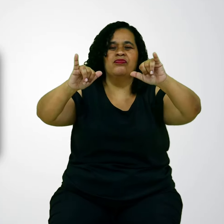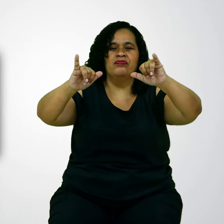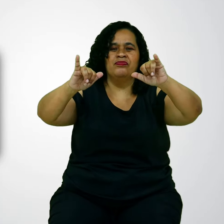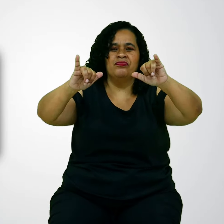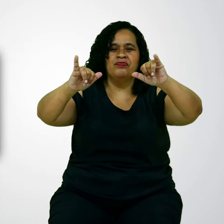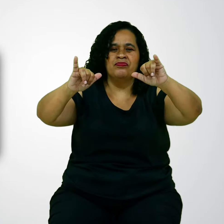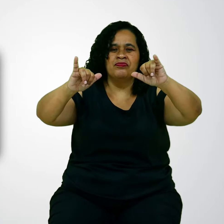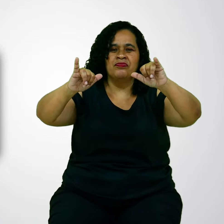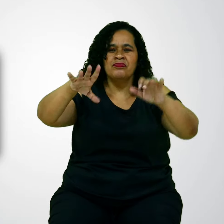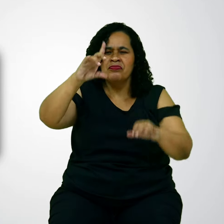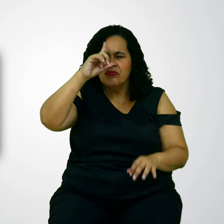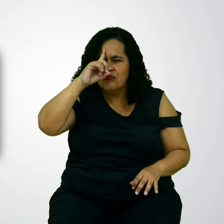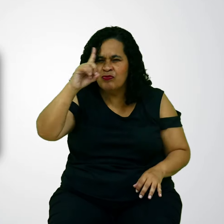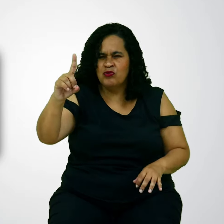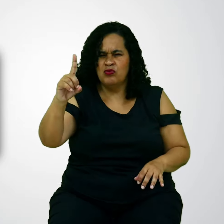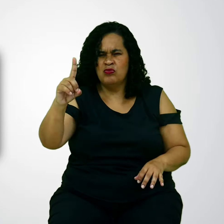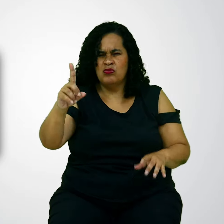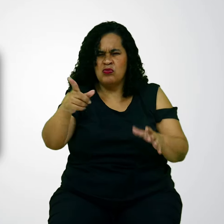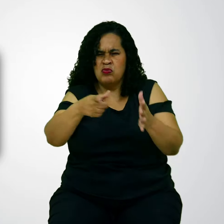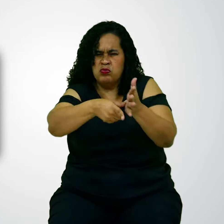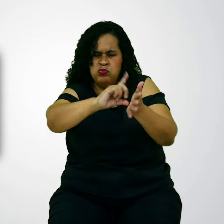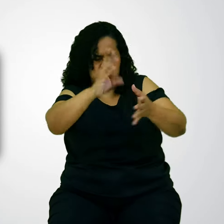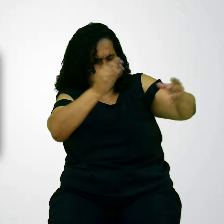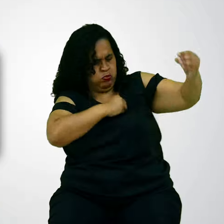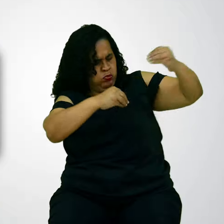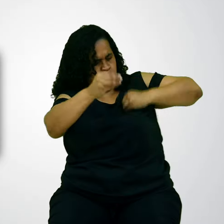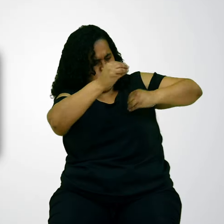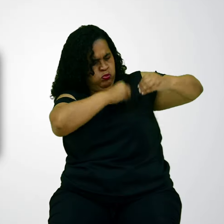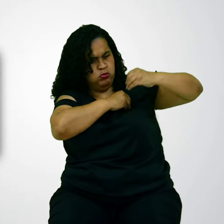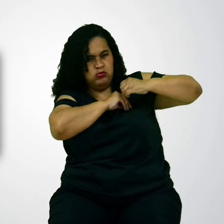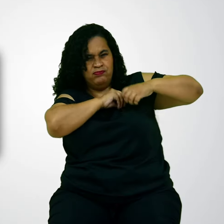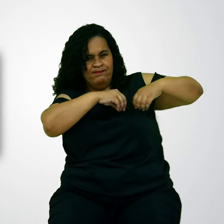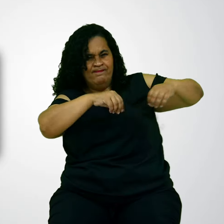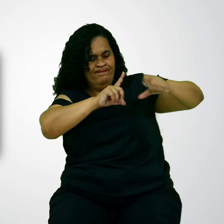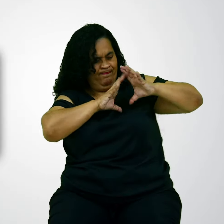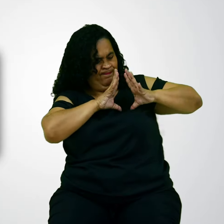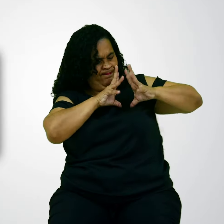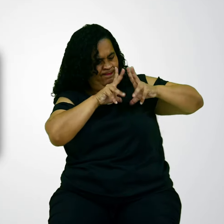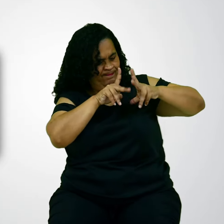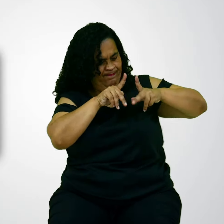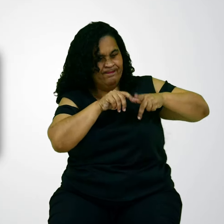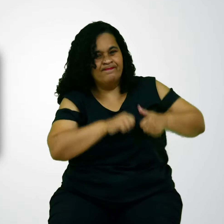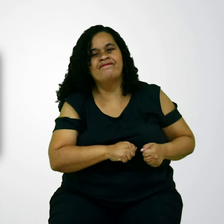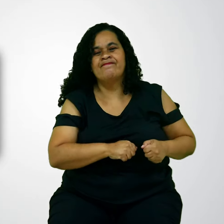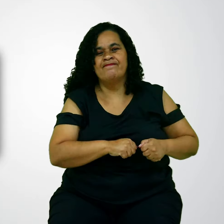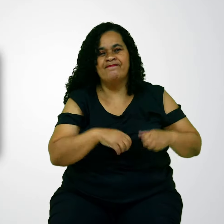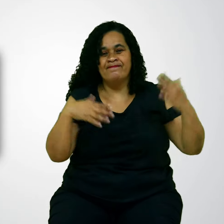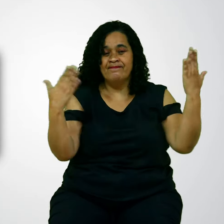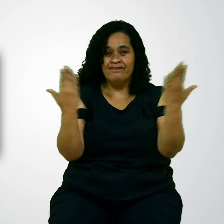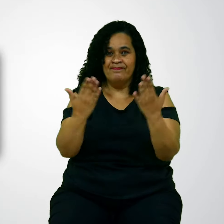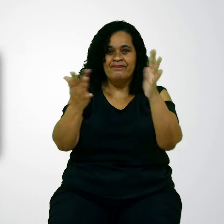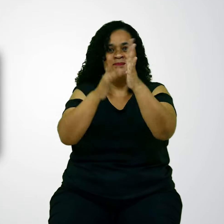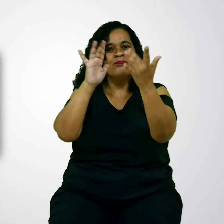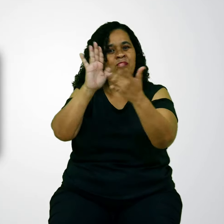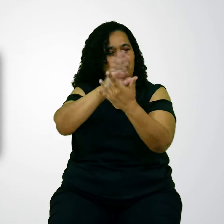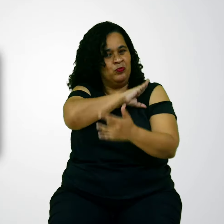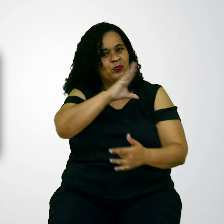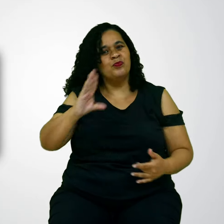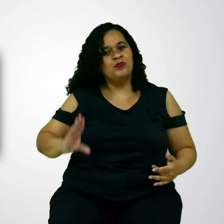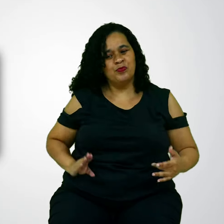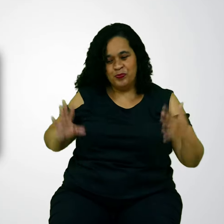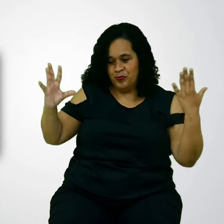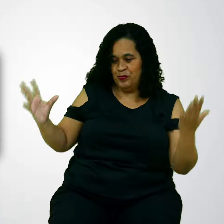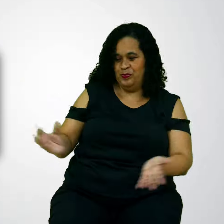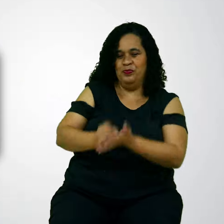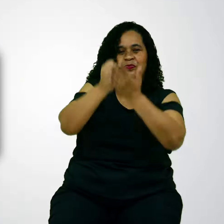escravo do pecado, mas hoje eu sou livre, porque este Senhor me alcançou, que é Cristo Jesus. Então, ministério de louvor, mais